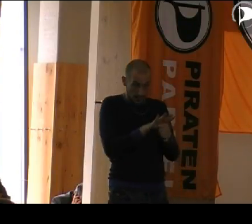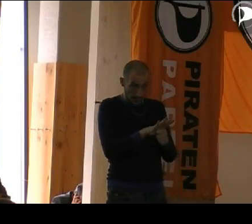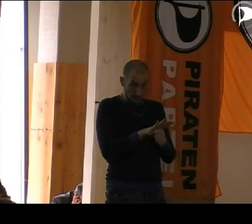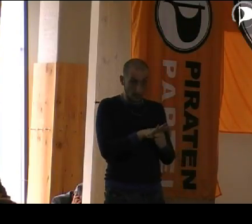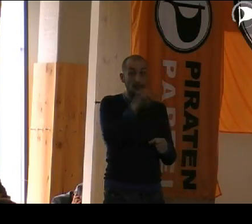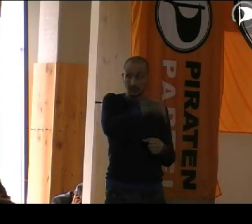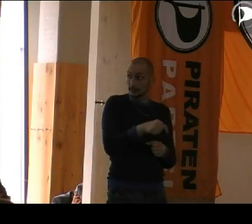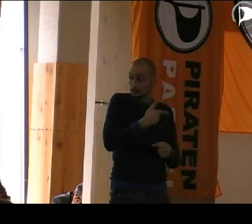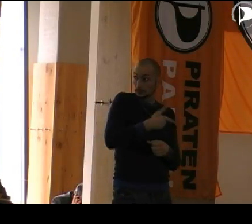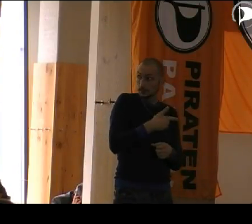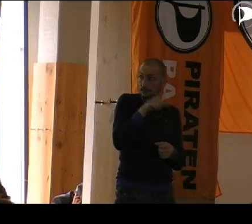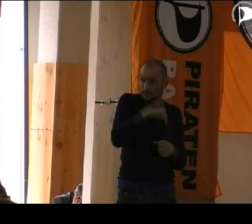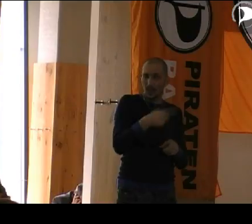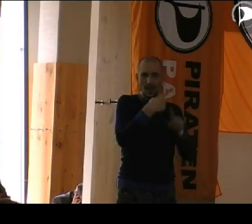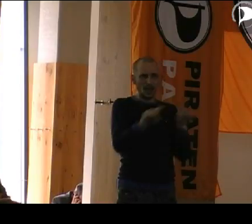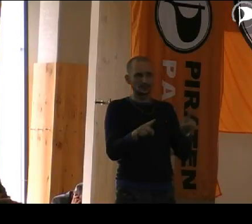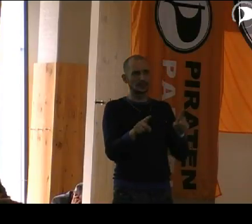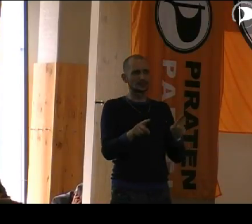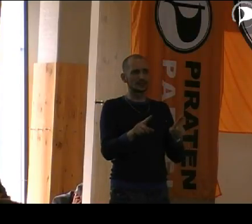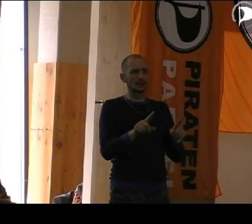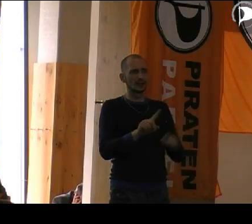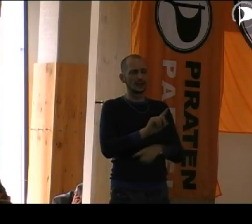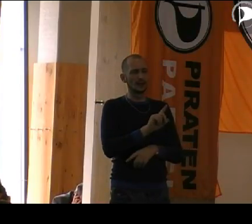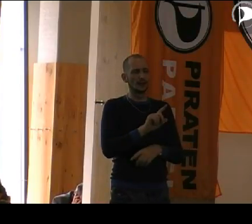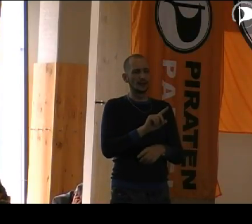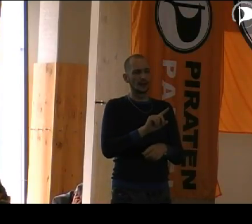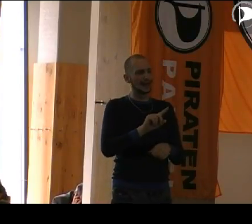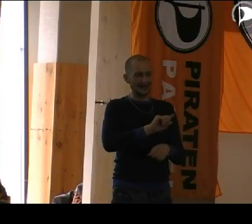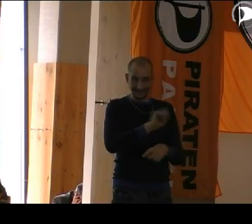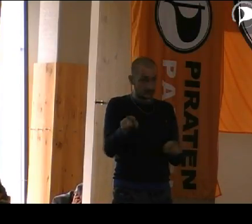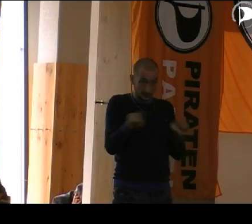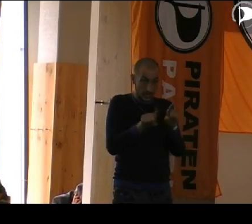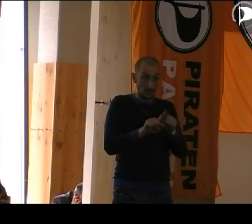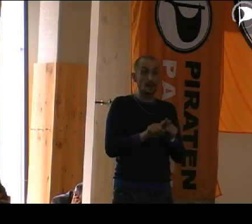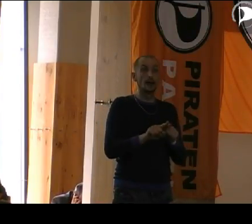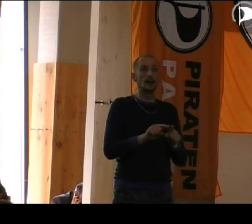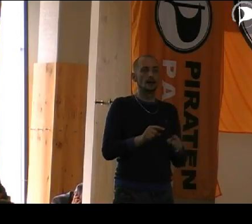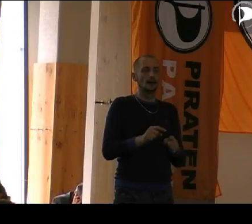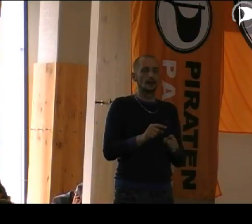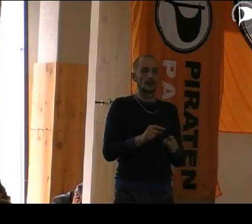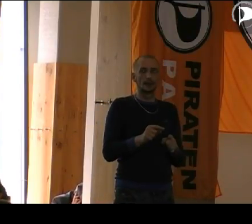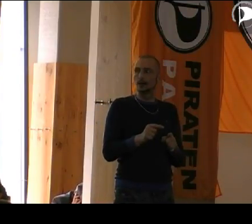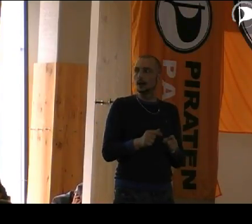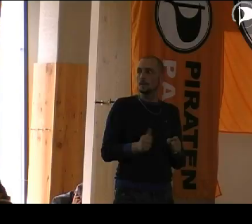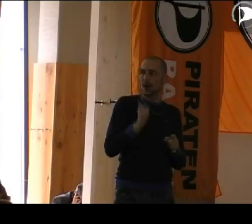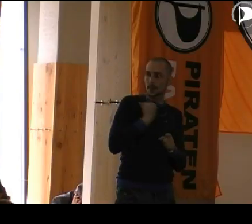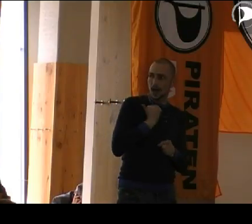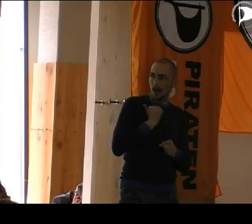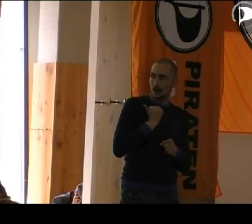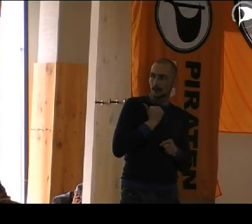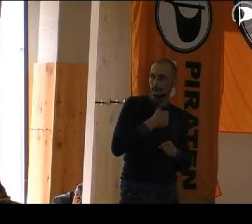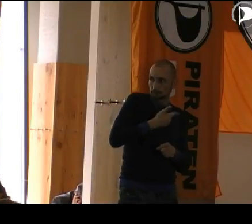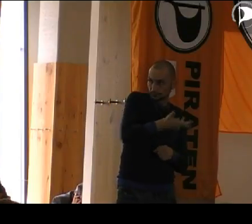dem priesterlichen ist umgeben wird höheren aufgaben die danis geschäftsstellen betreiben zu können es ist da 50%